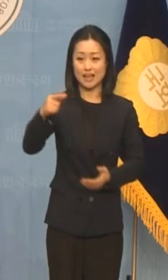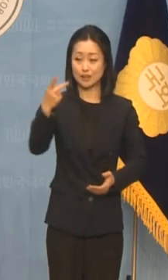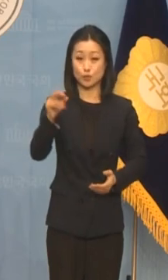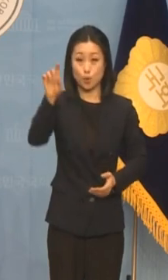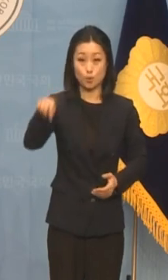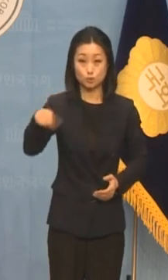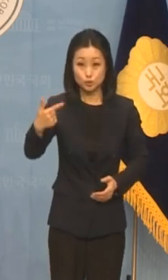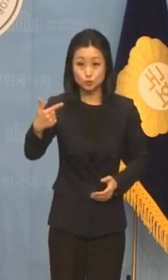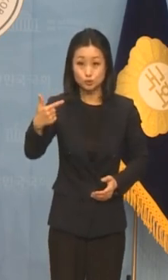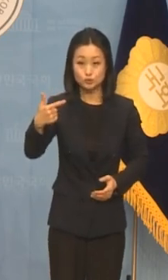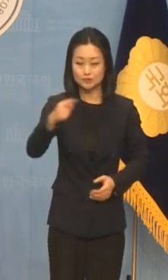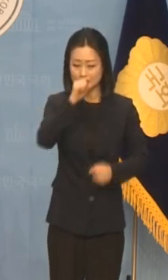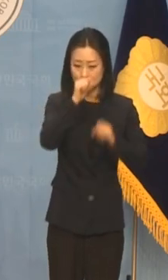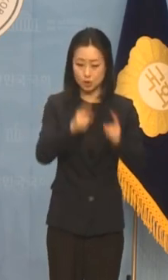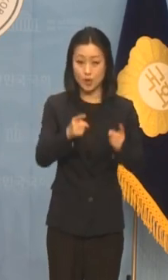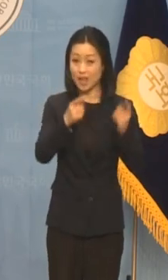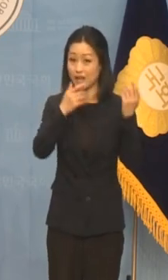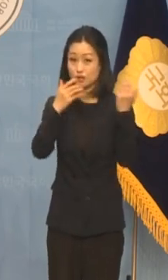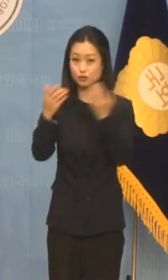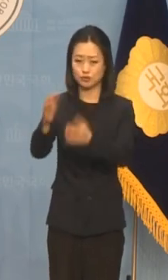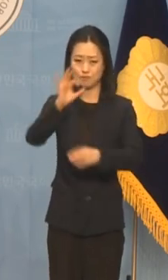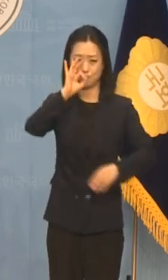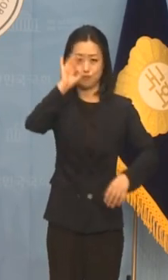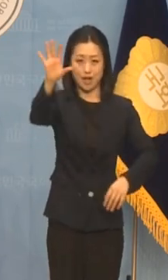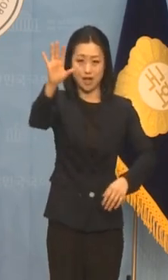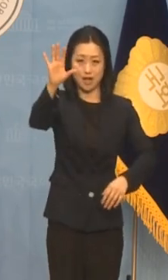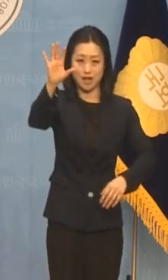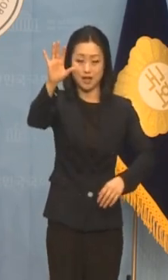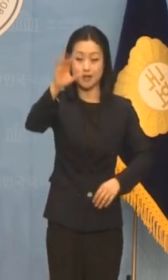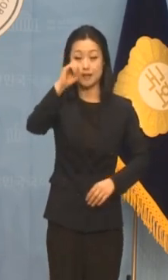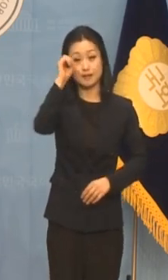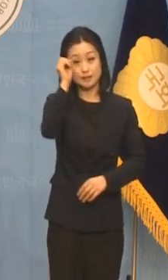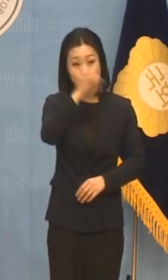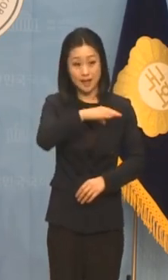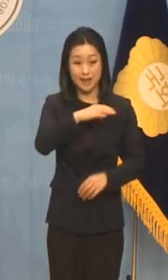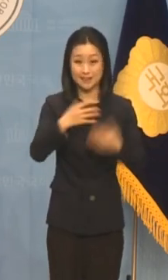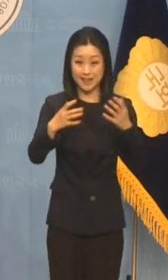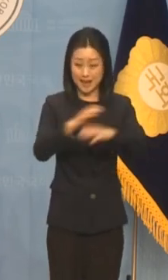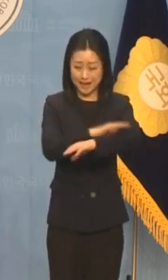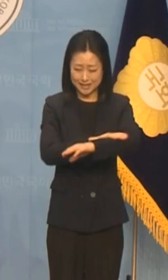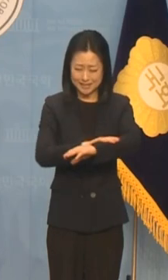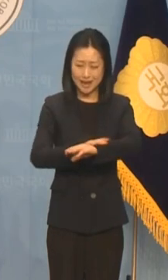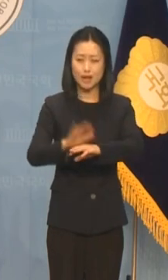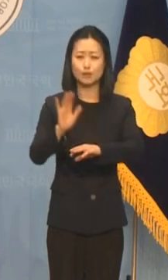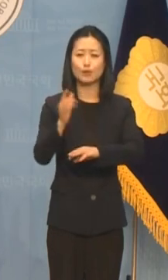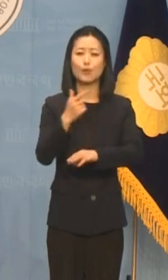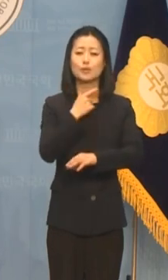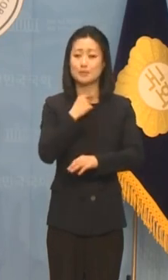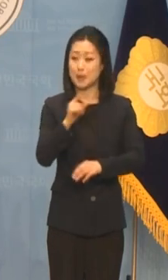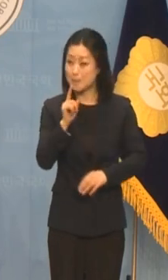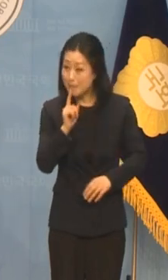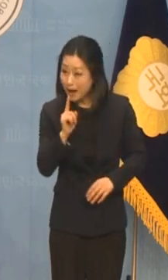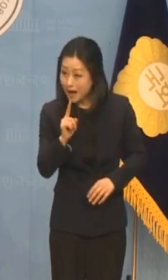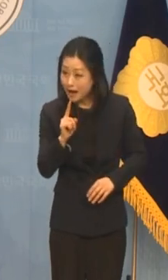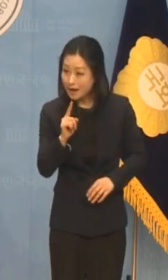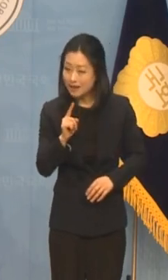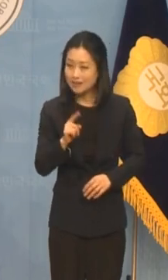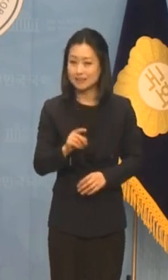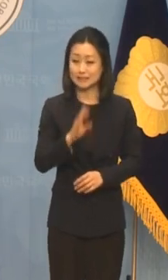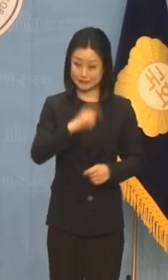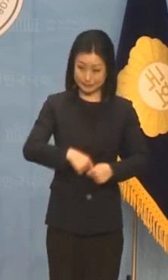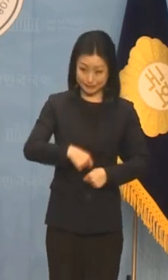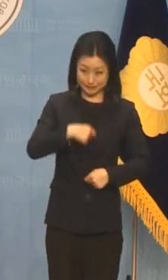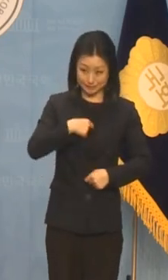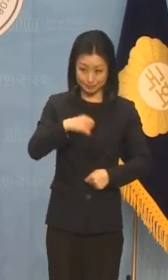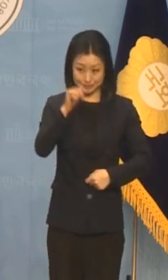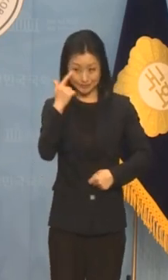기회는 절대로 줄 수 없습니다 그냥 나라가 잘됐으면 좋겠다는 말에 일말의 진심이라